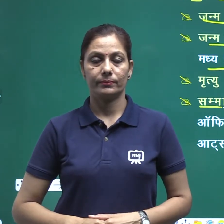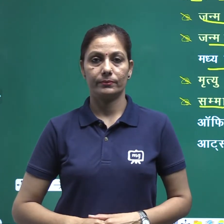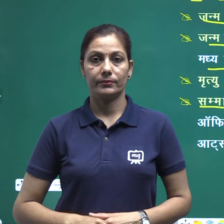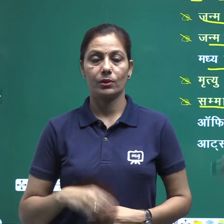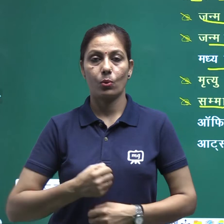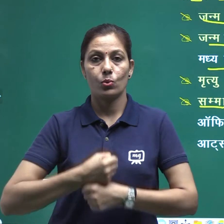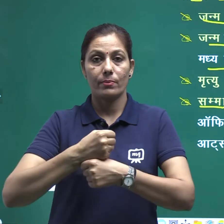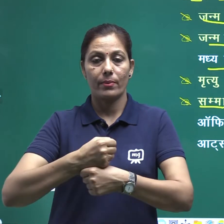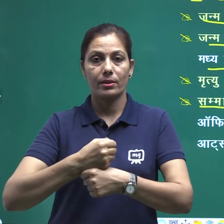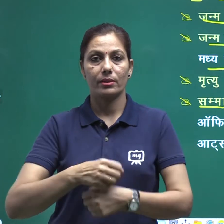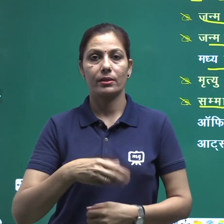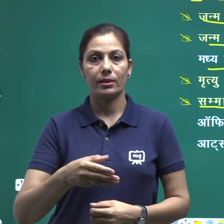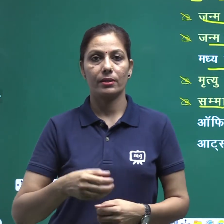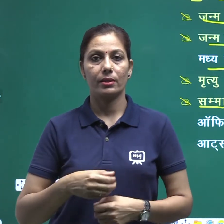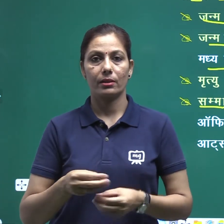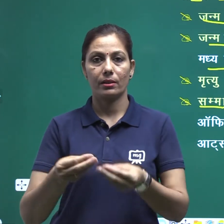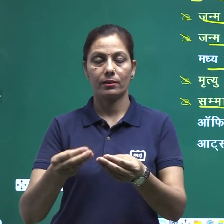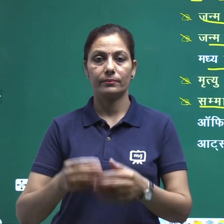सम्मान जो इन्हें प्राप्त हुआ,